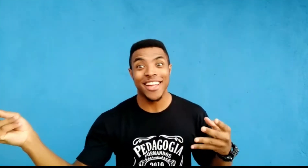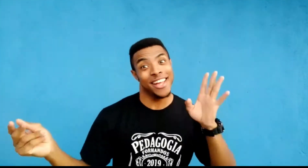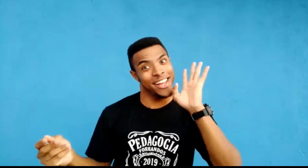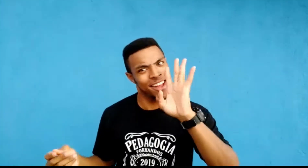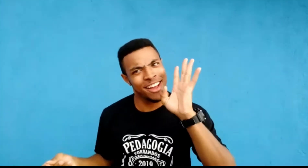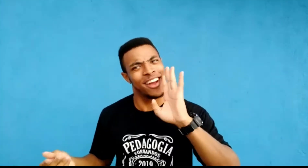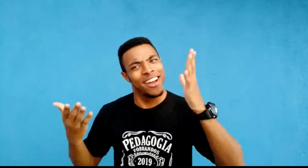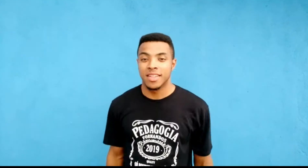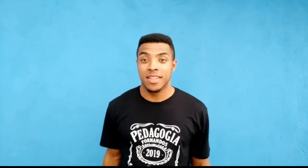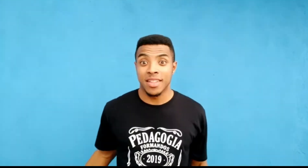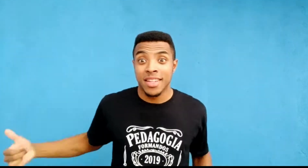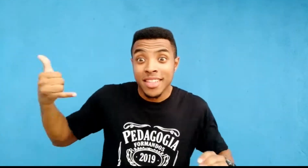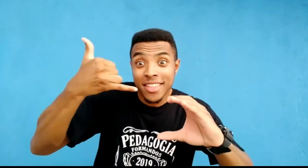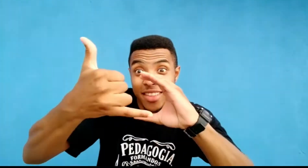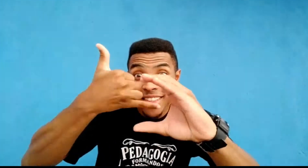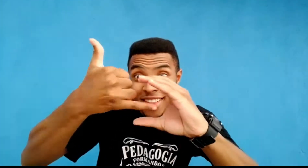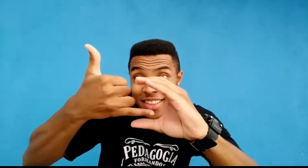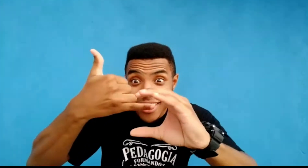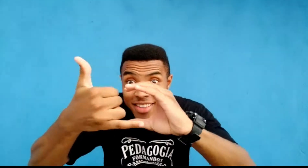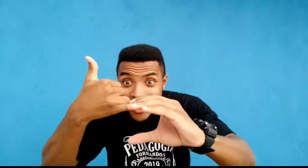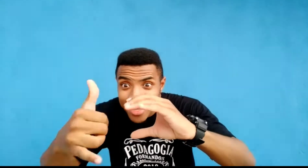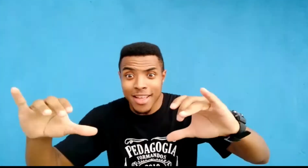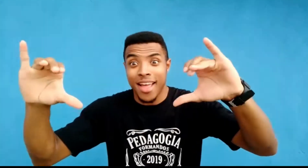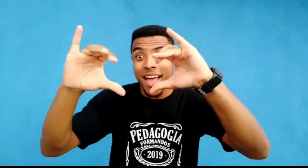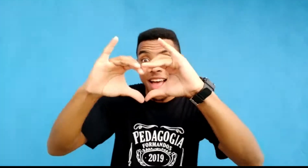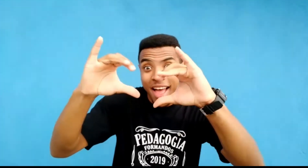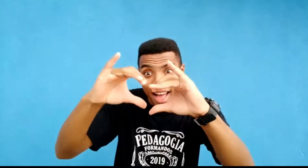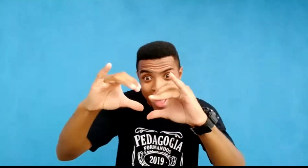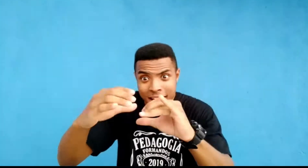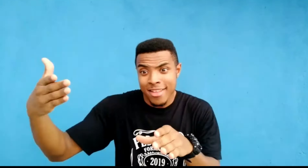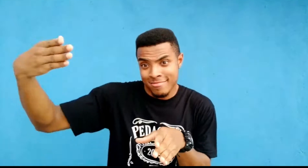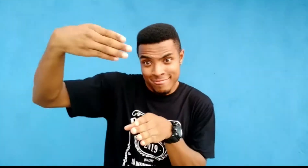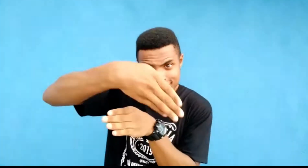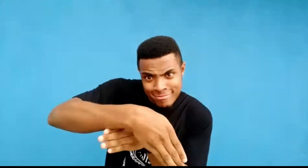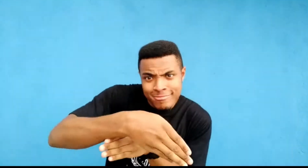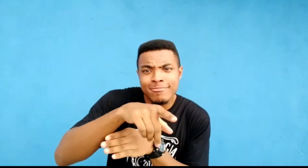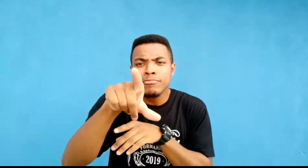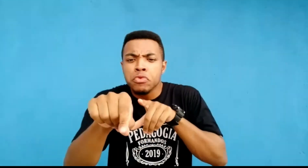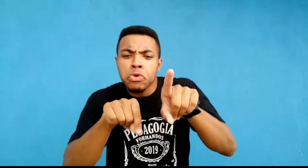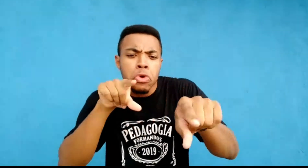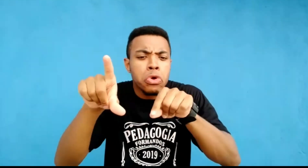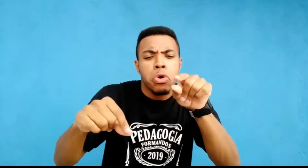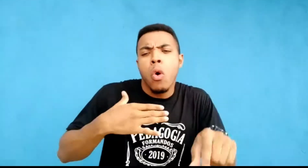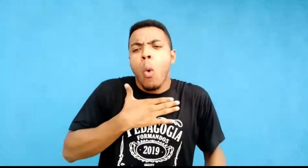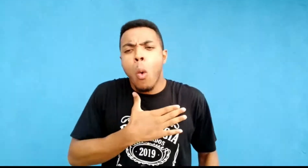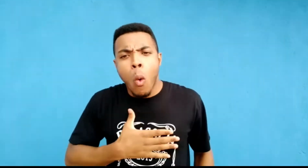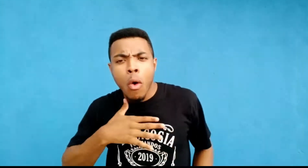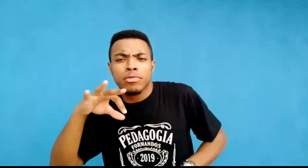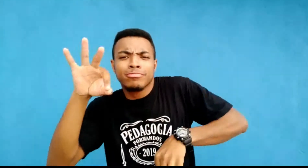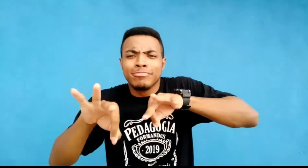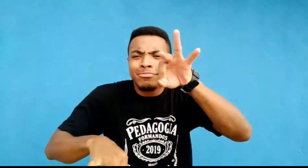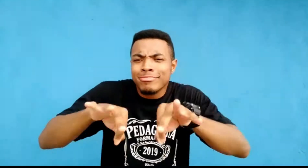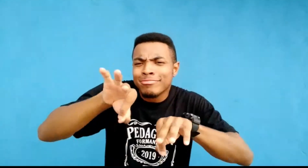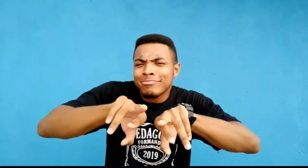Legal, né? Então, você pode mandar um WhatsApp escolhendo em qual dessas oficinas você